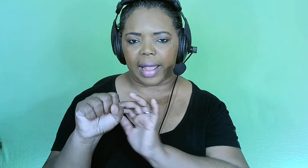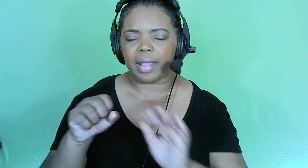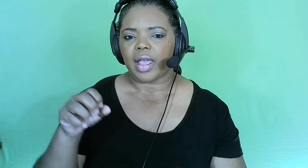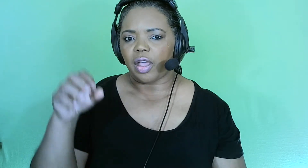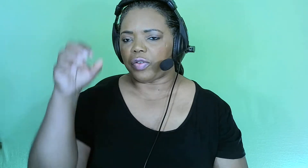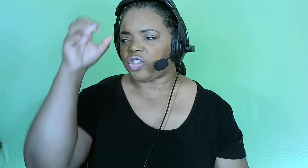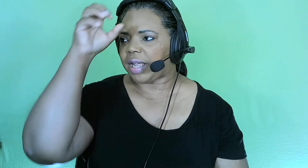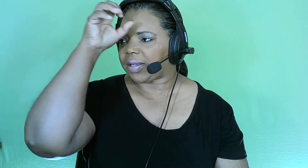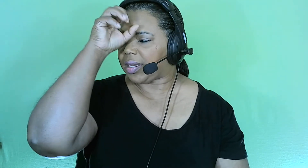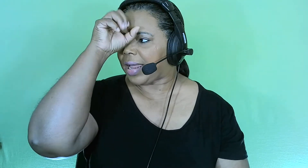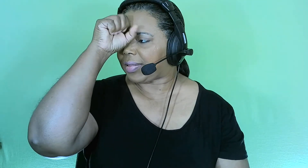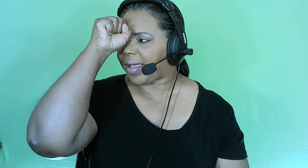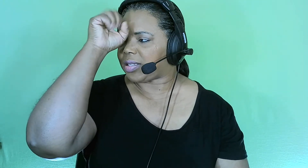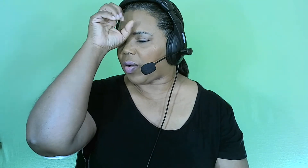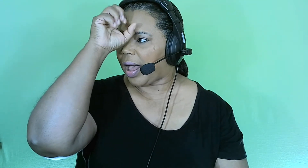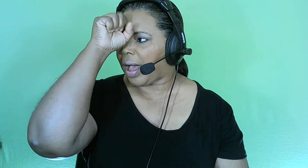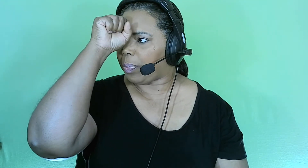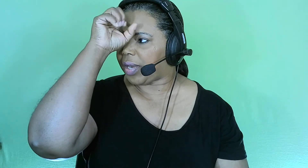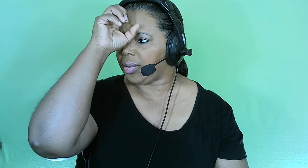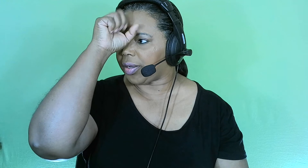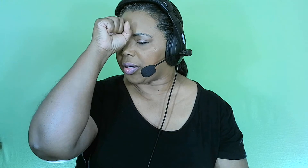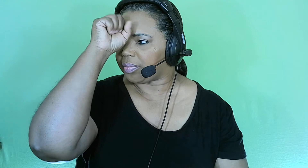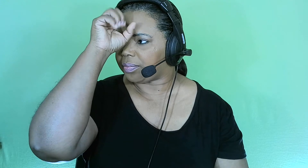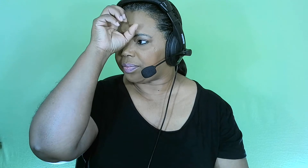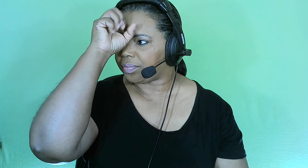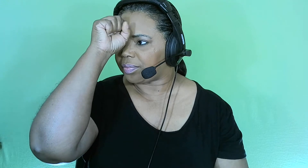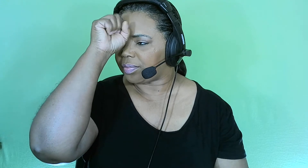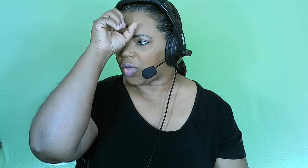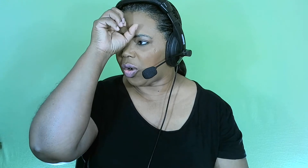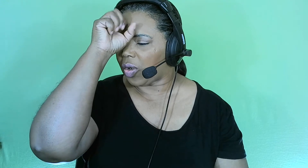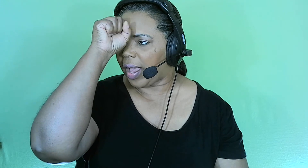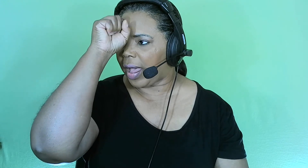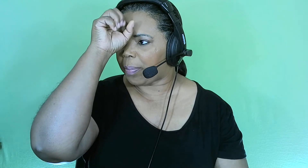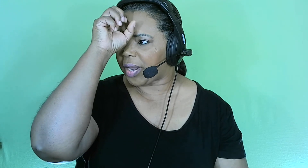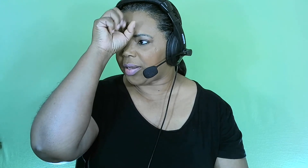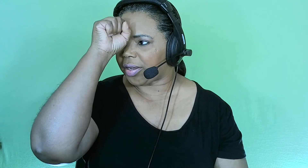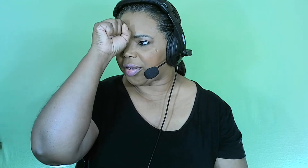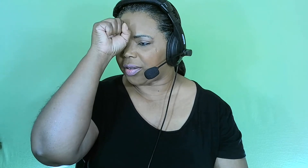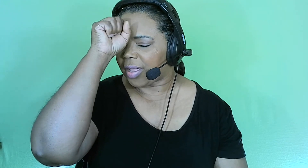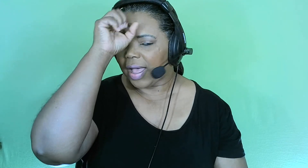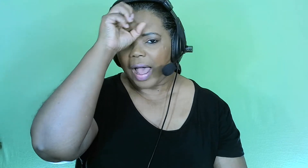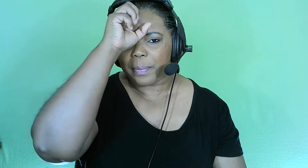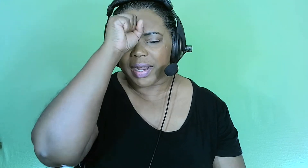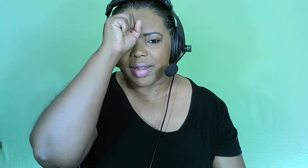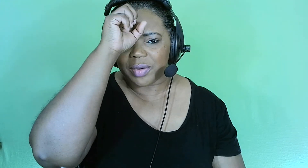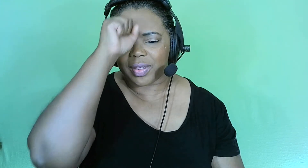tá? Eu vou direto aqui na testa, ó, aprender. Ó, aprender. Aprender o